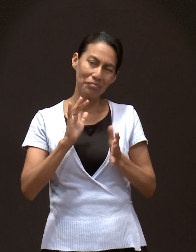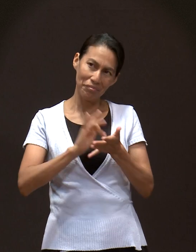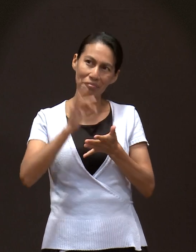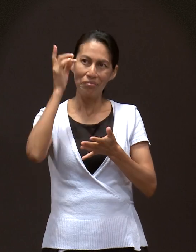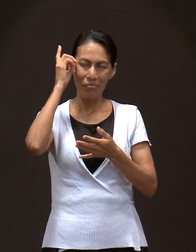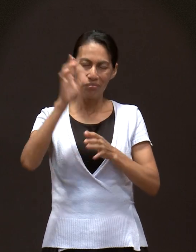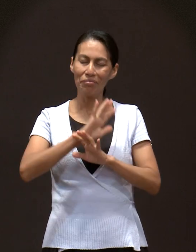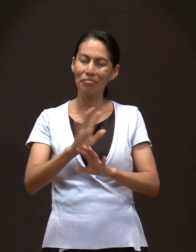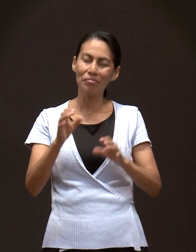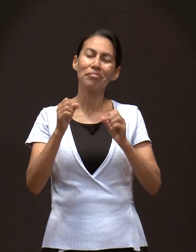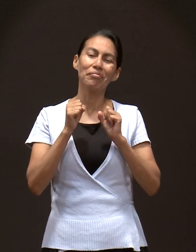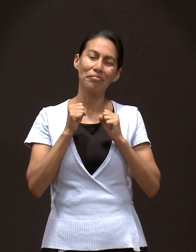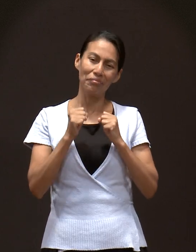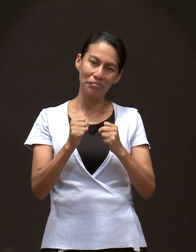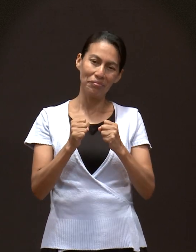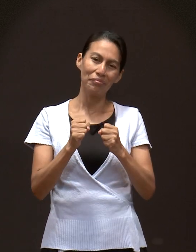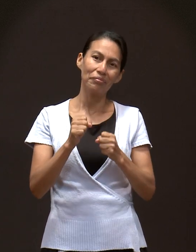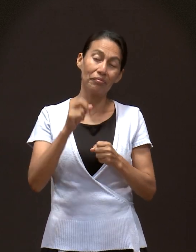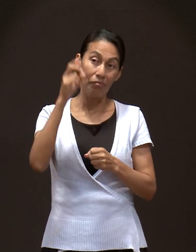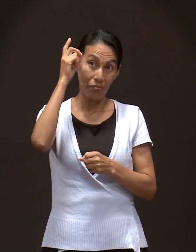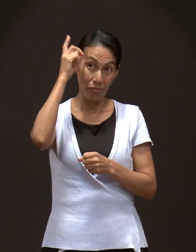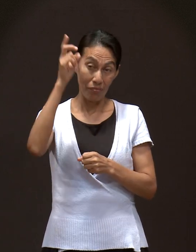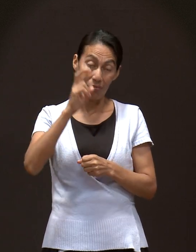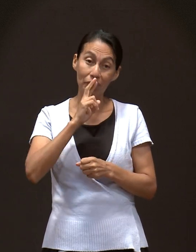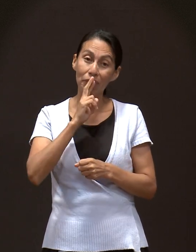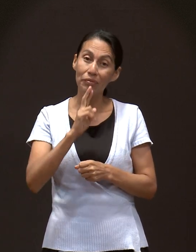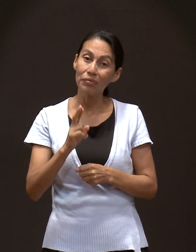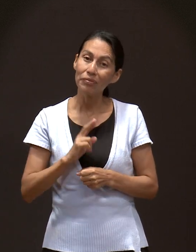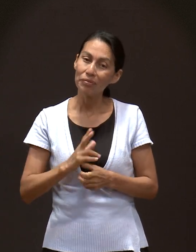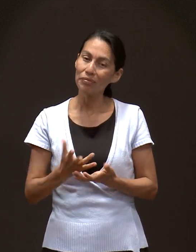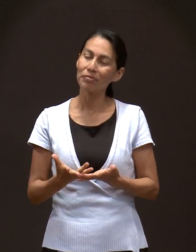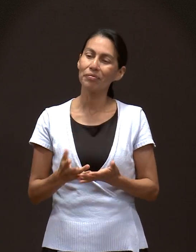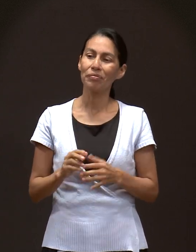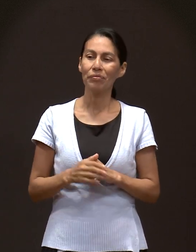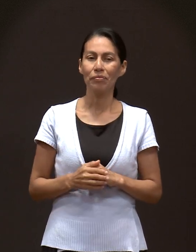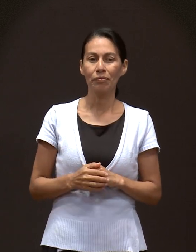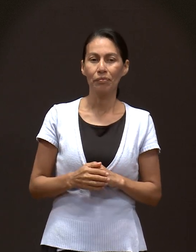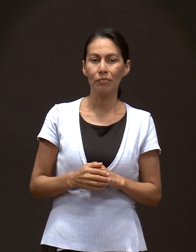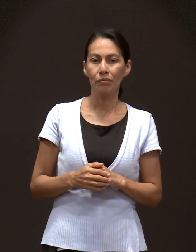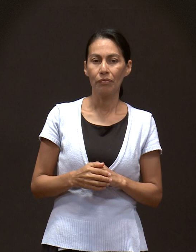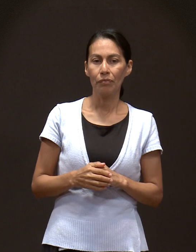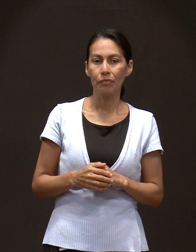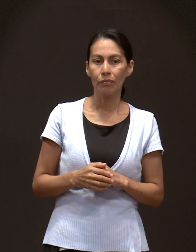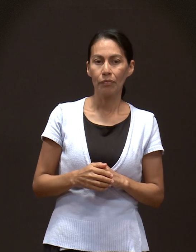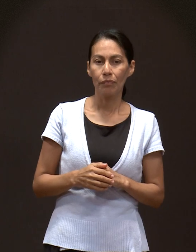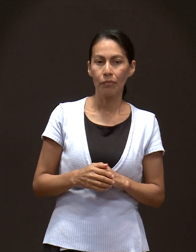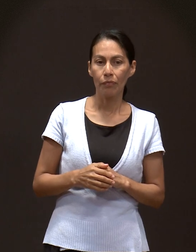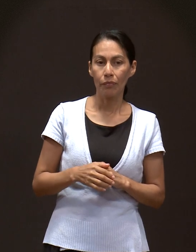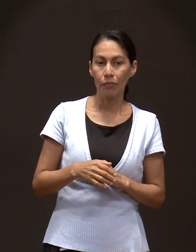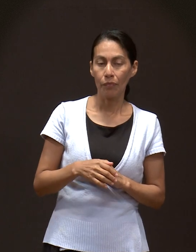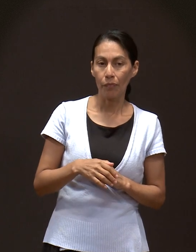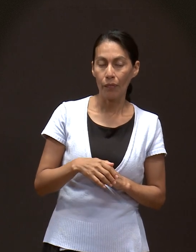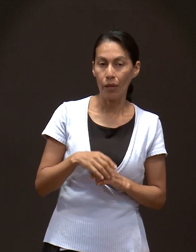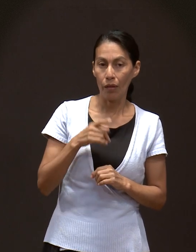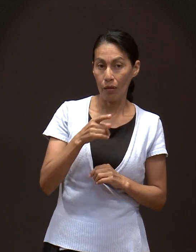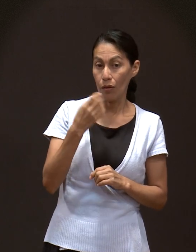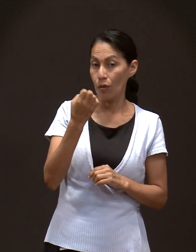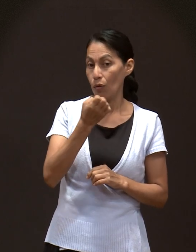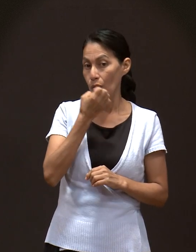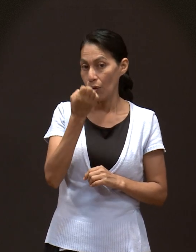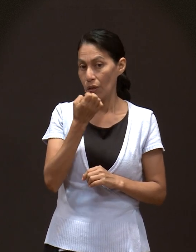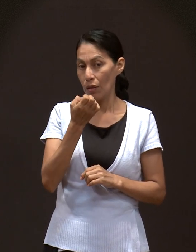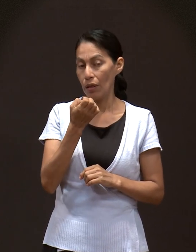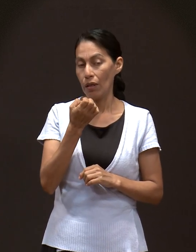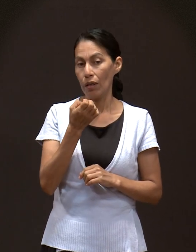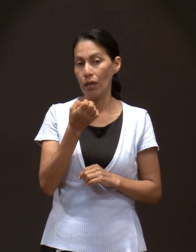pues, ya, ya está seguro eso. Gracias a Dios. Dios respondió. Sin embargo, me acuerdo que era la hora del poder